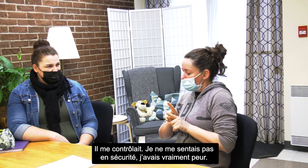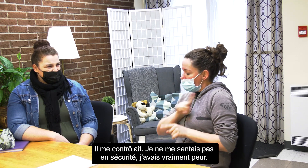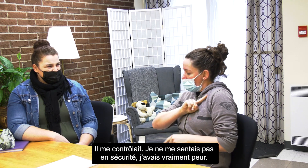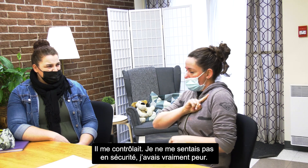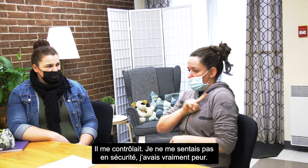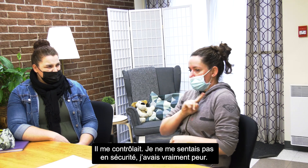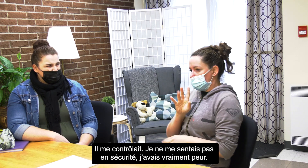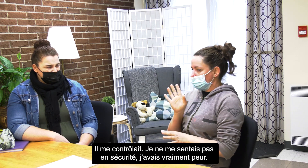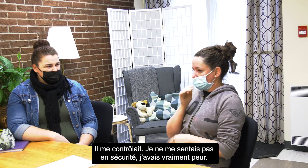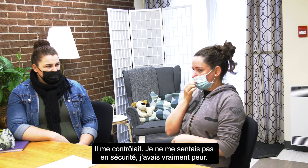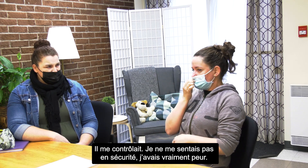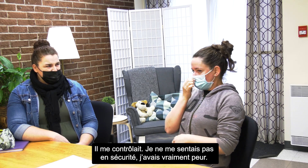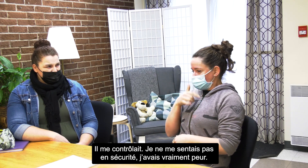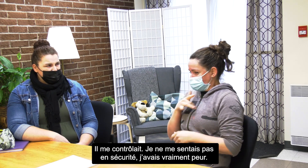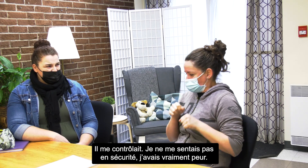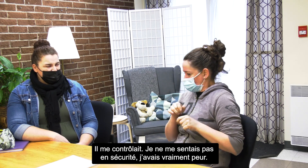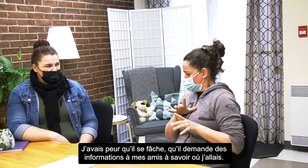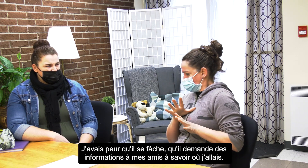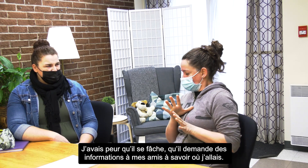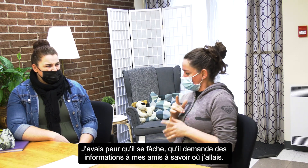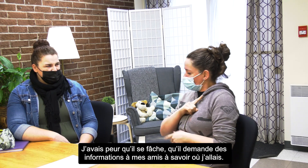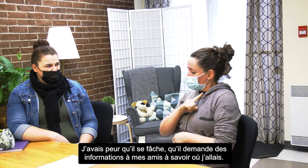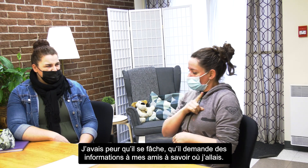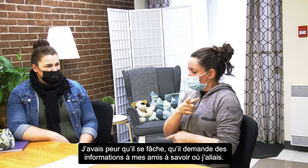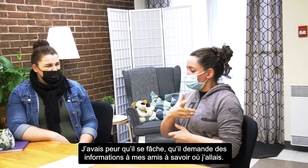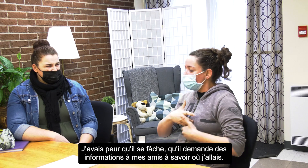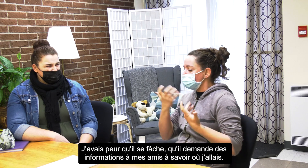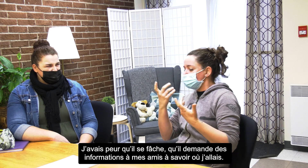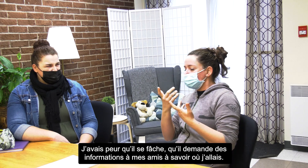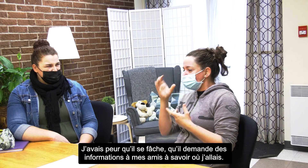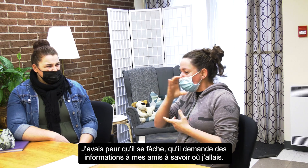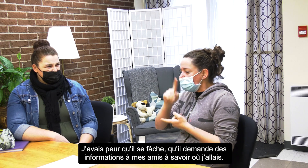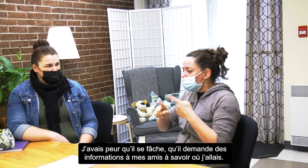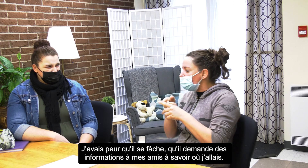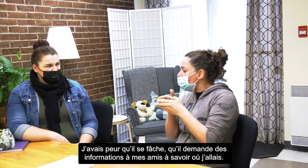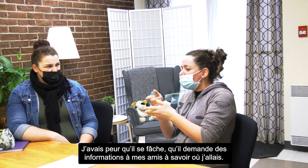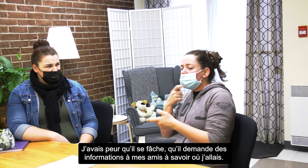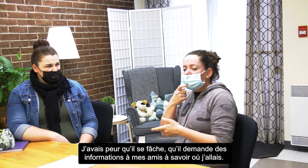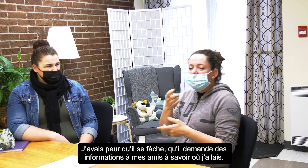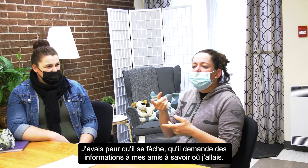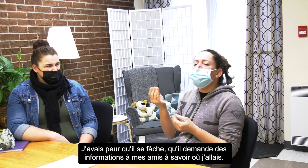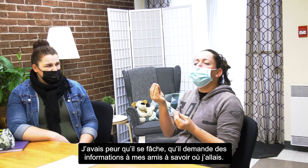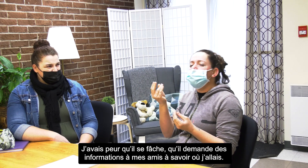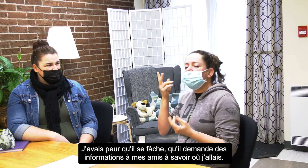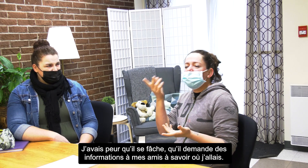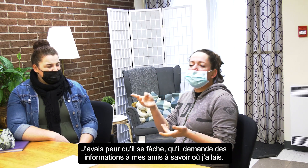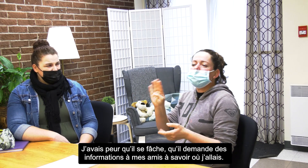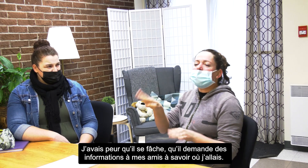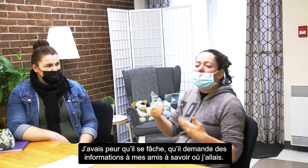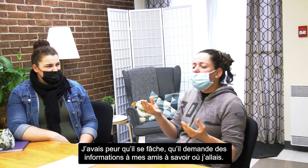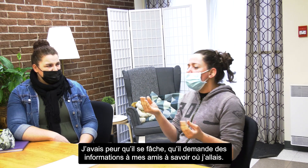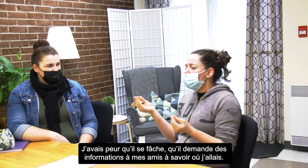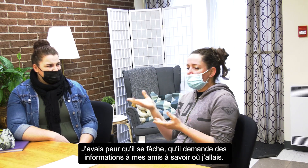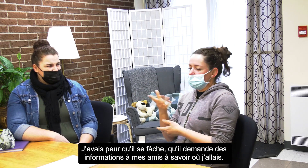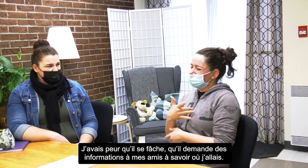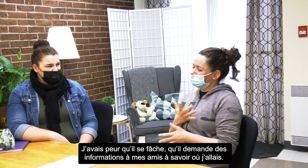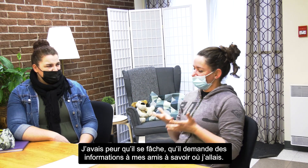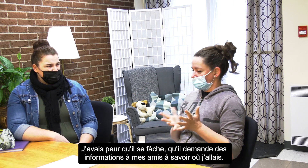me sens pas en sécurité, j'ai très peur. Très peur de comment il va réagir, il va se fâcher, il va demander à tout le monde qu'il connaît où je